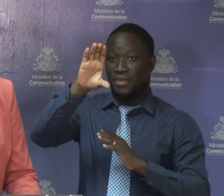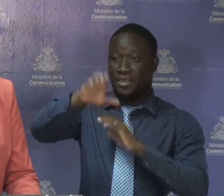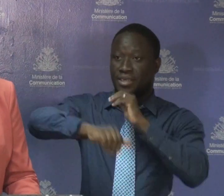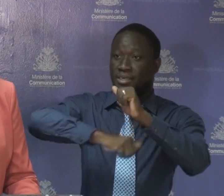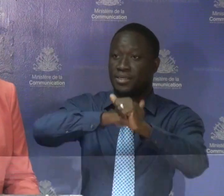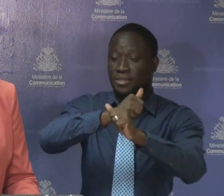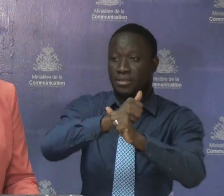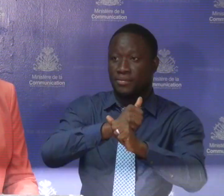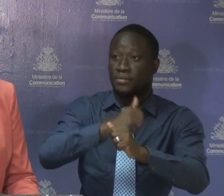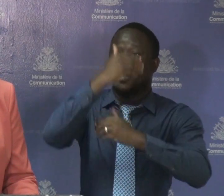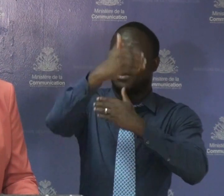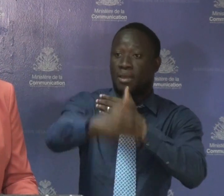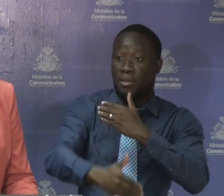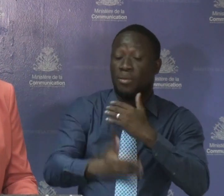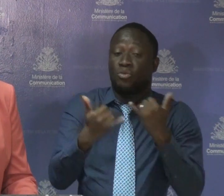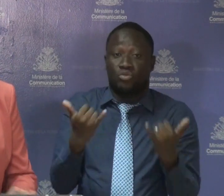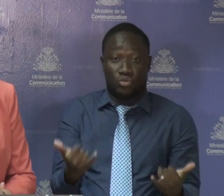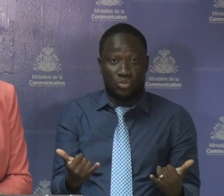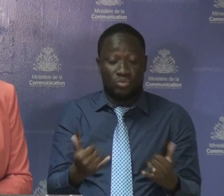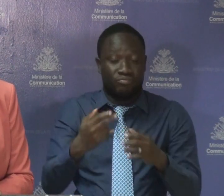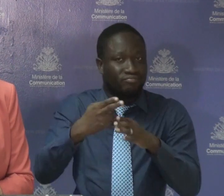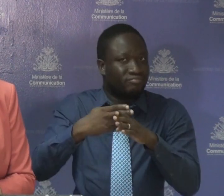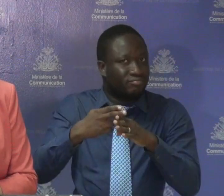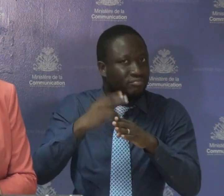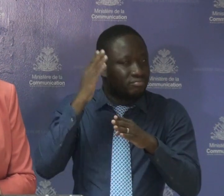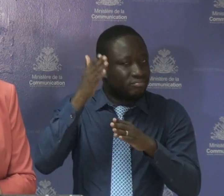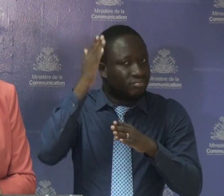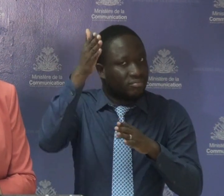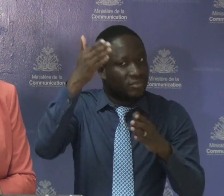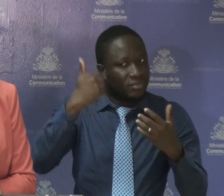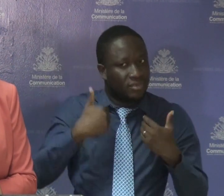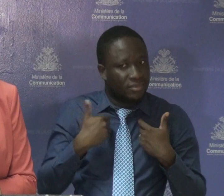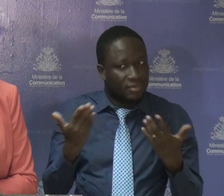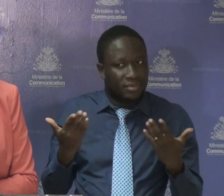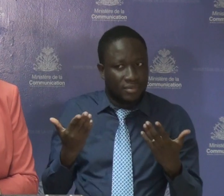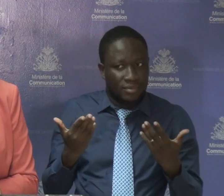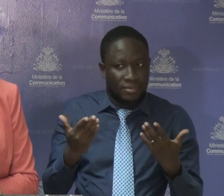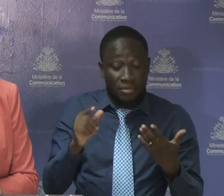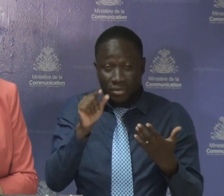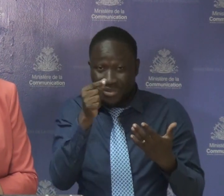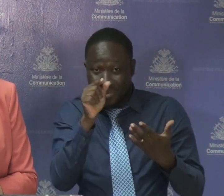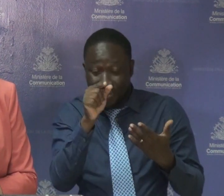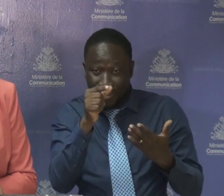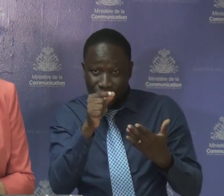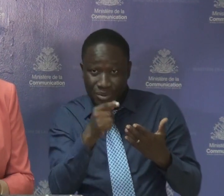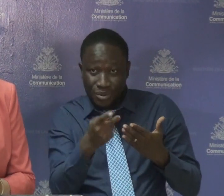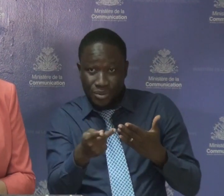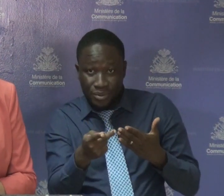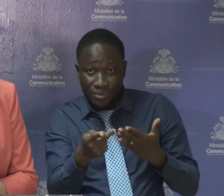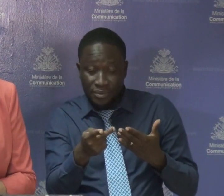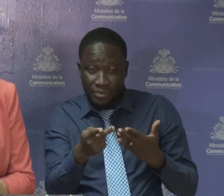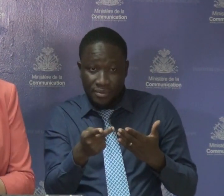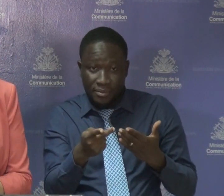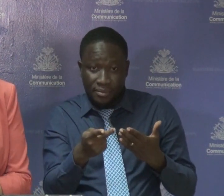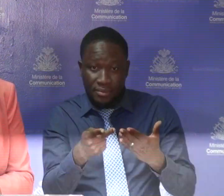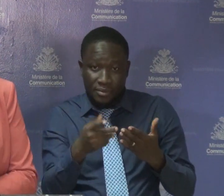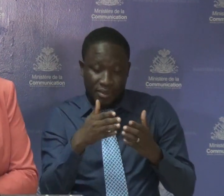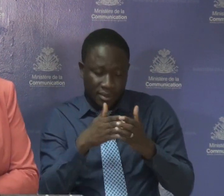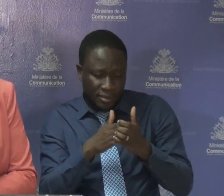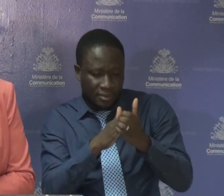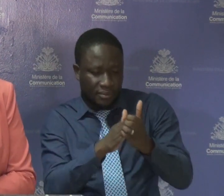et ensuite après ça qu'on y a tout bientôt nous parlons tout le petit futé côté que qui sont